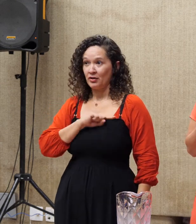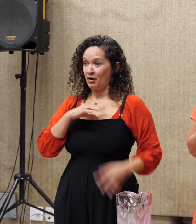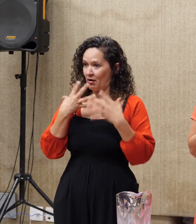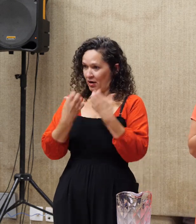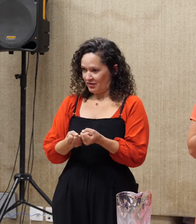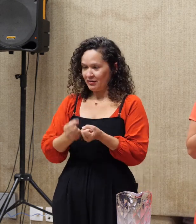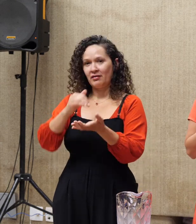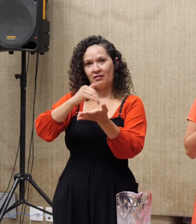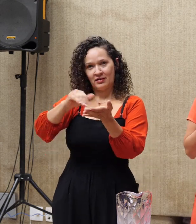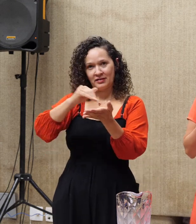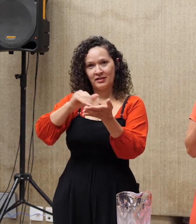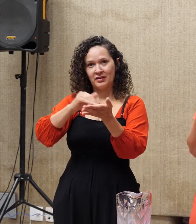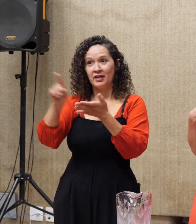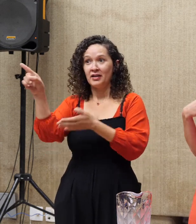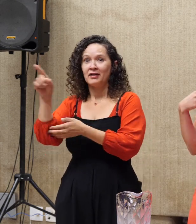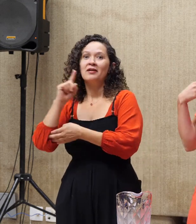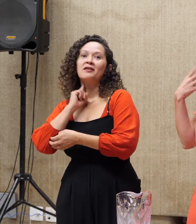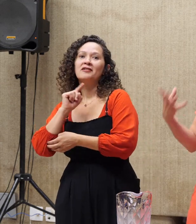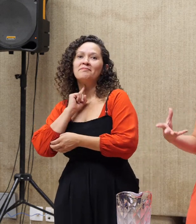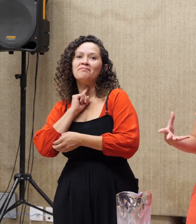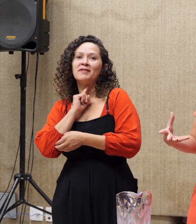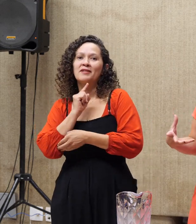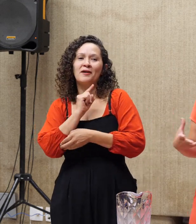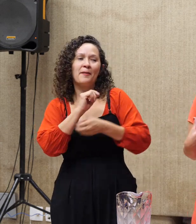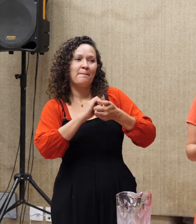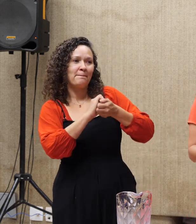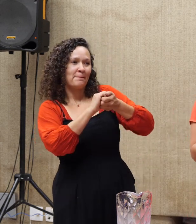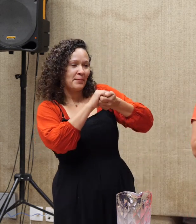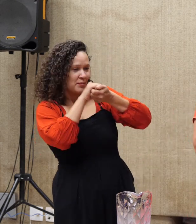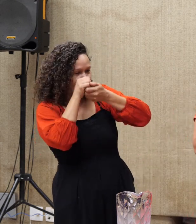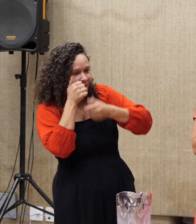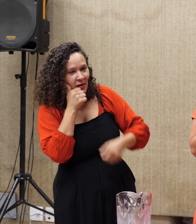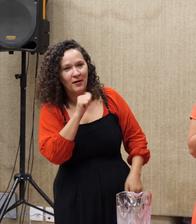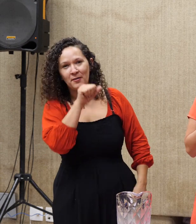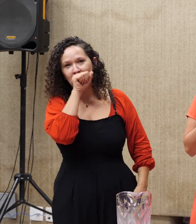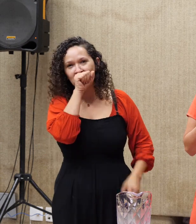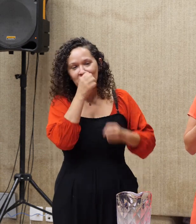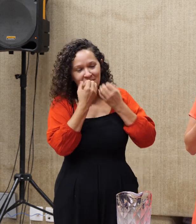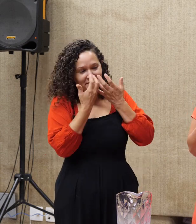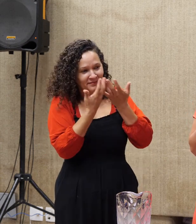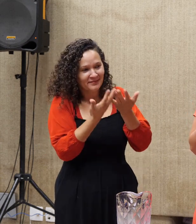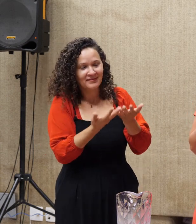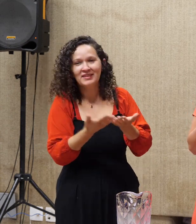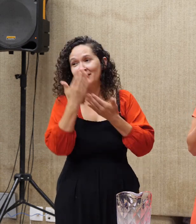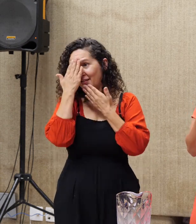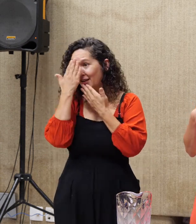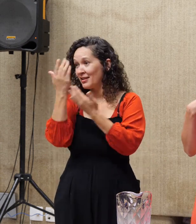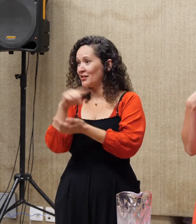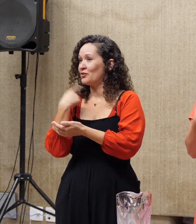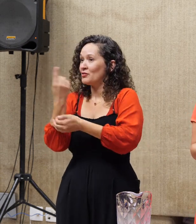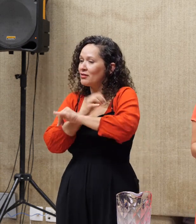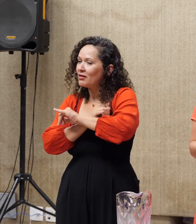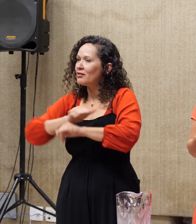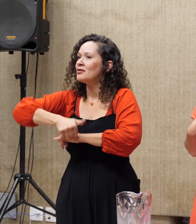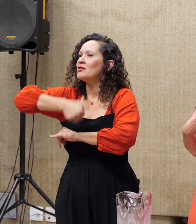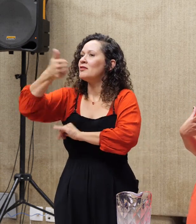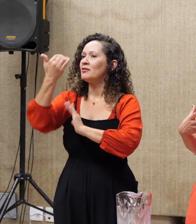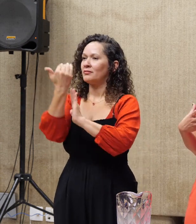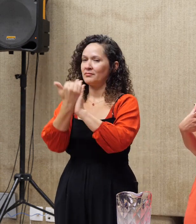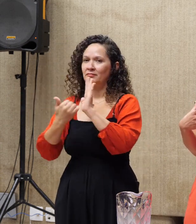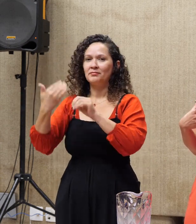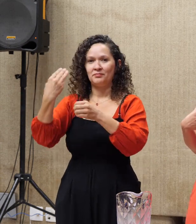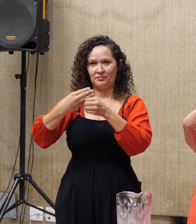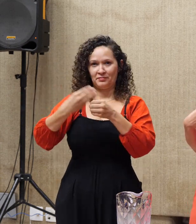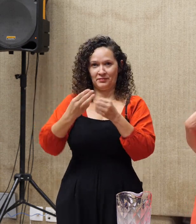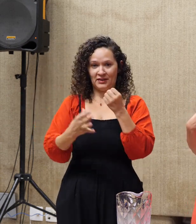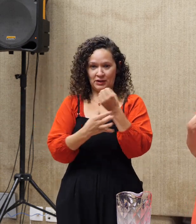assumi a Secretaria de Juiz de Fora, ele veio me dar uma bênção, e eu sou muito grata, porque a gente foi lançar o primeiro Plano Municipal